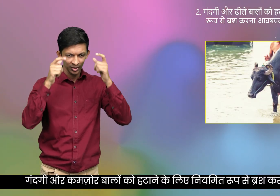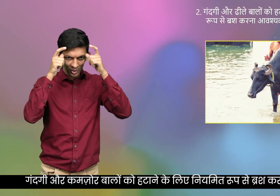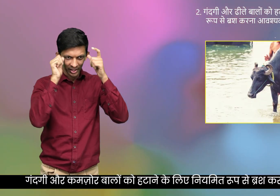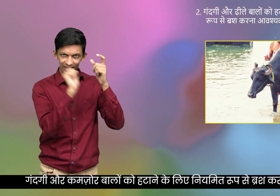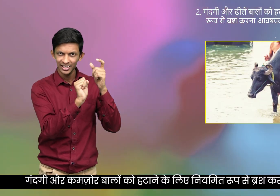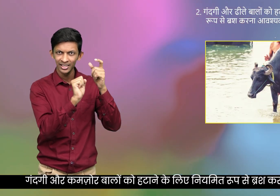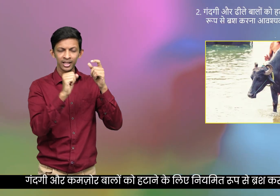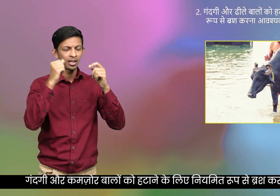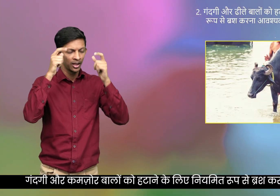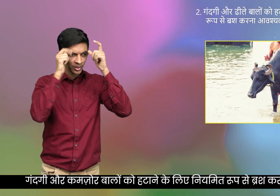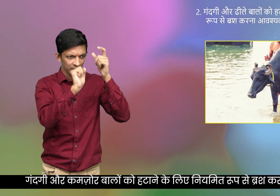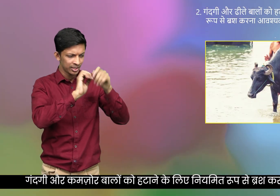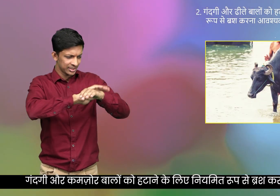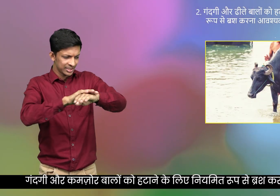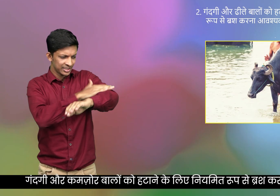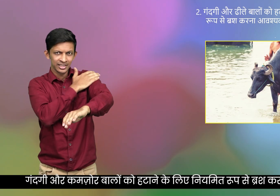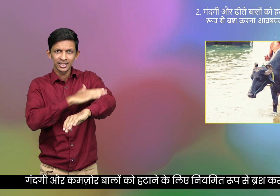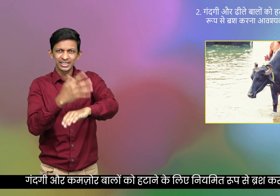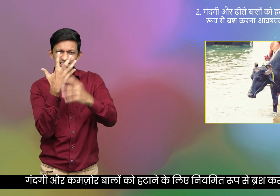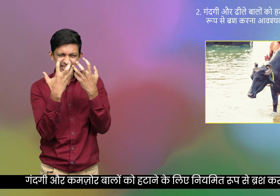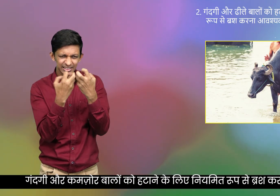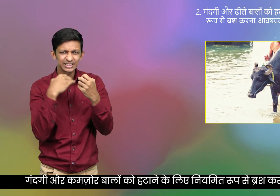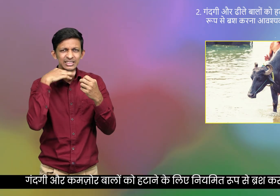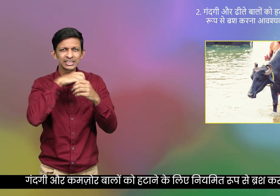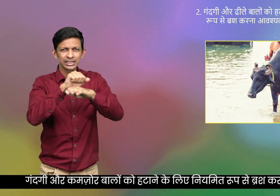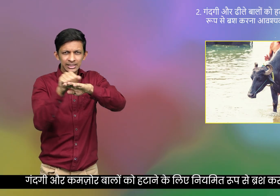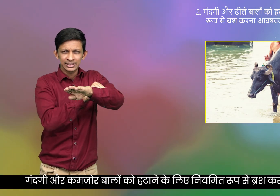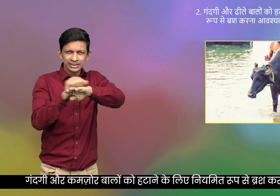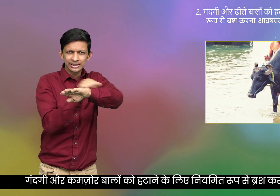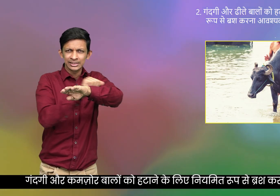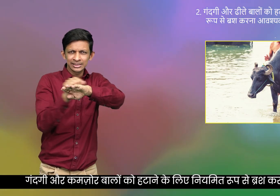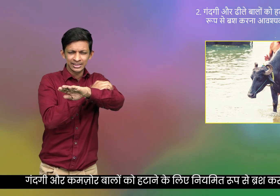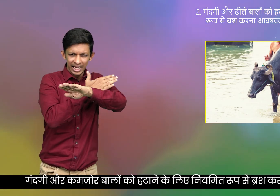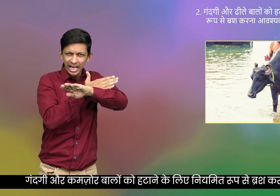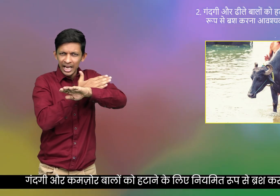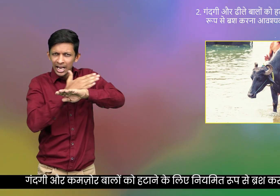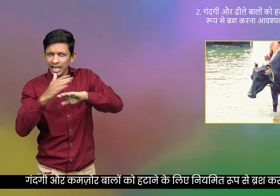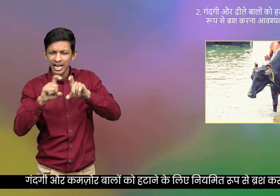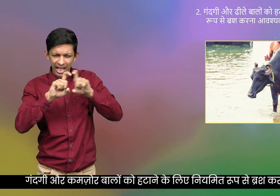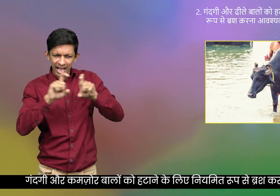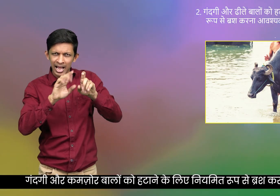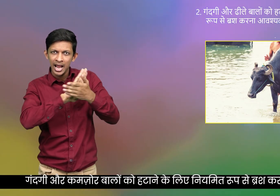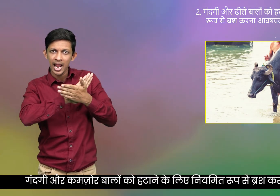दूसरा, गंदगी और कमज़ोर बालों को हटाने के लिए नियमित रूप से ब्रश करने की आवश्यकता।